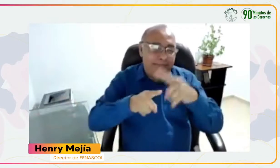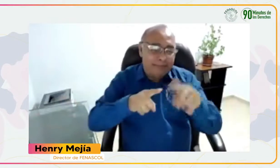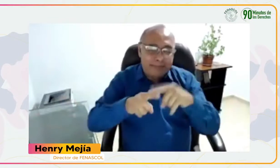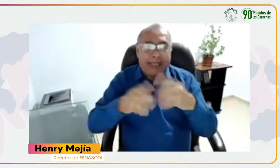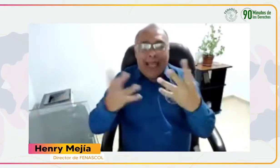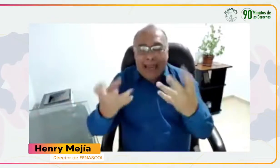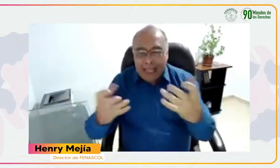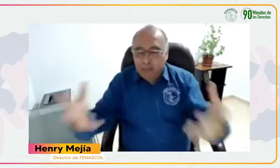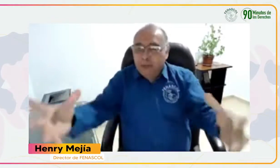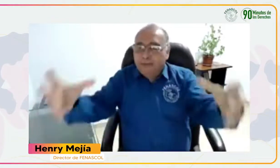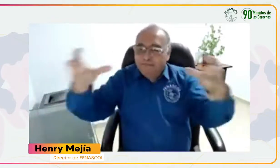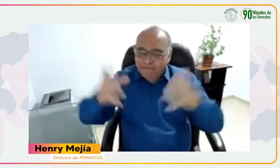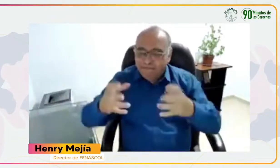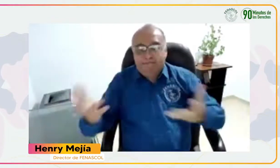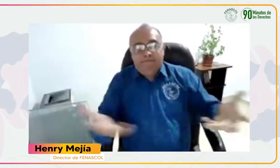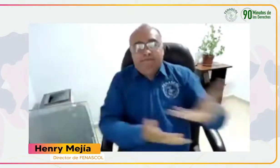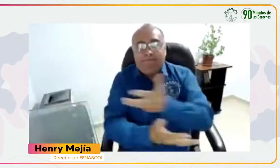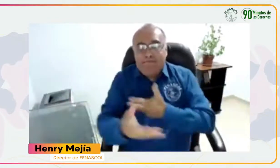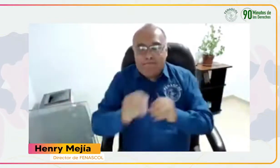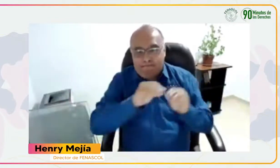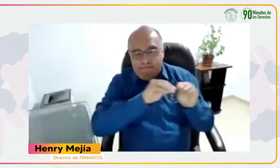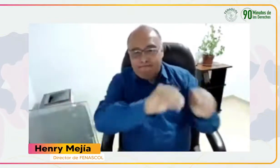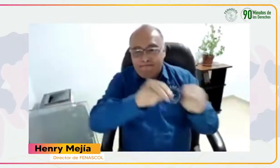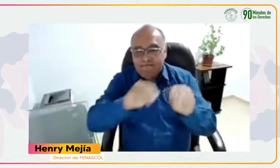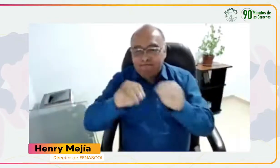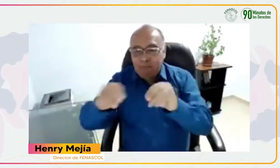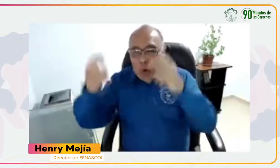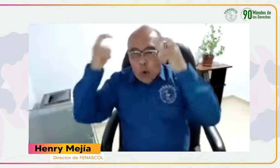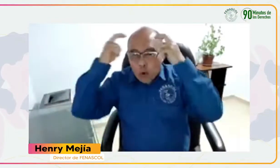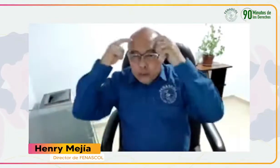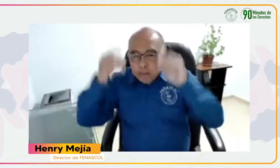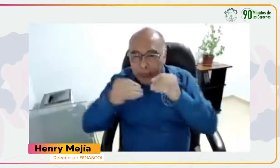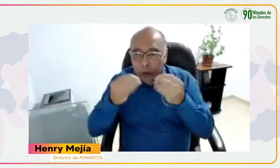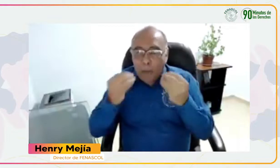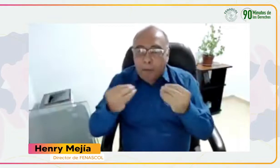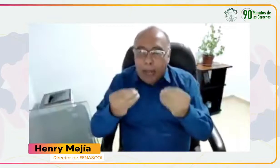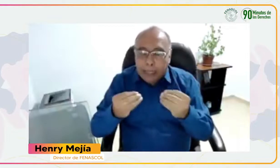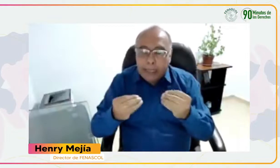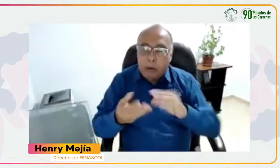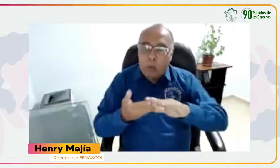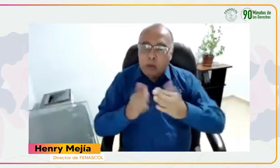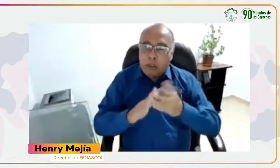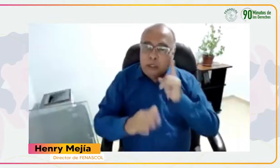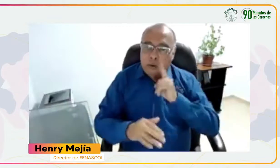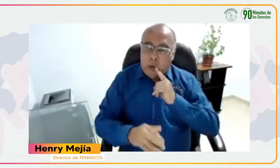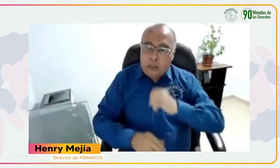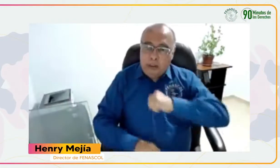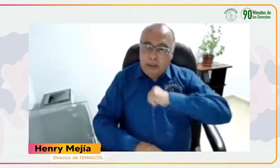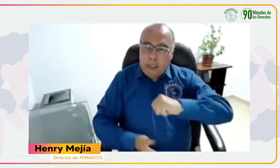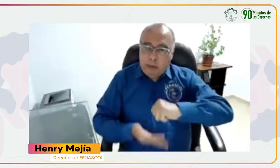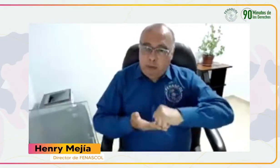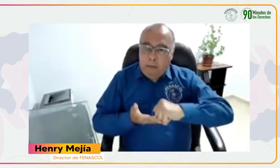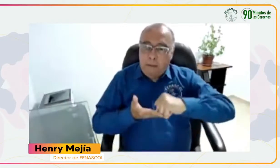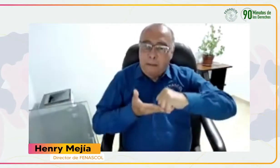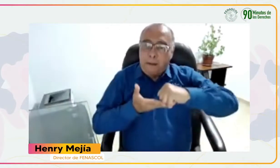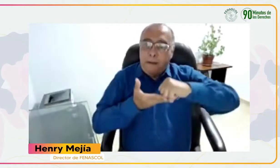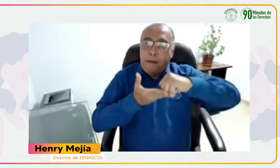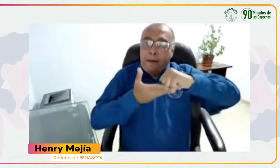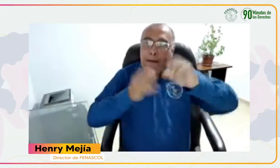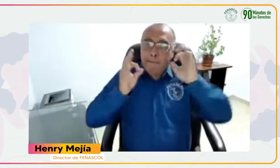demás, frente a todo este sistema de justicia como es? Y para ello nosotros necesitamos dialogar y hacer esta transferencia de conocimiento para